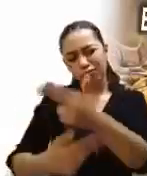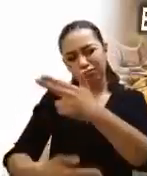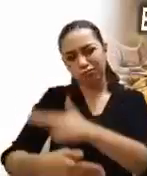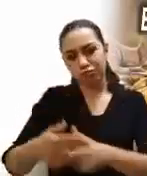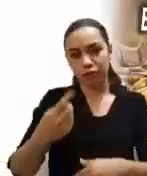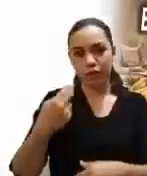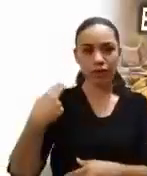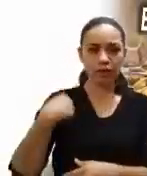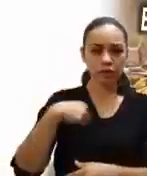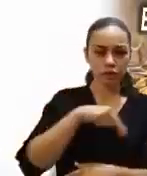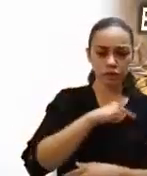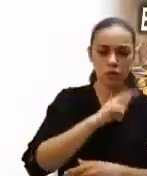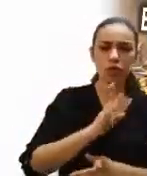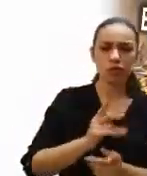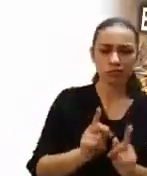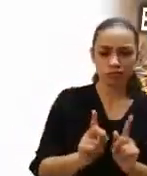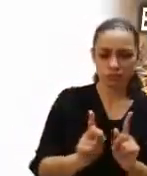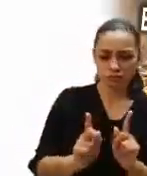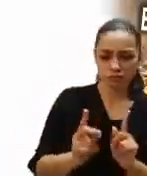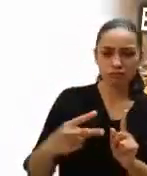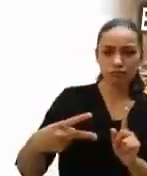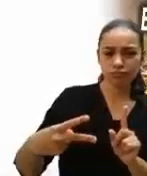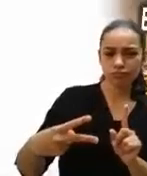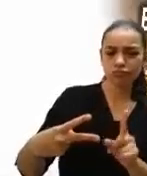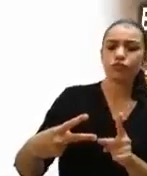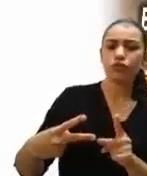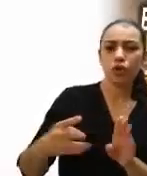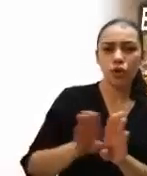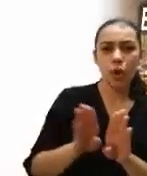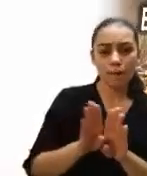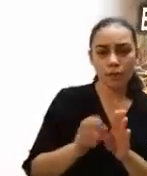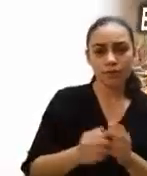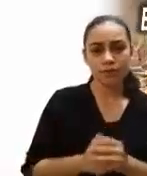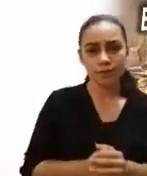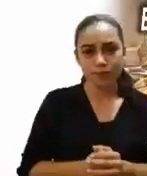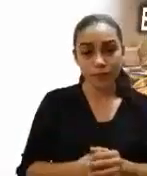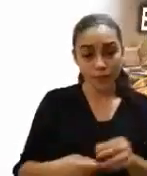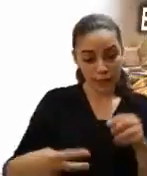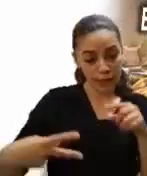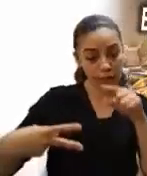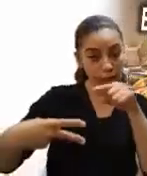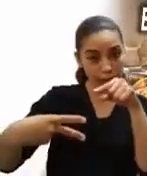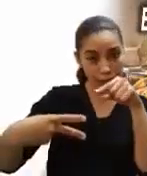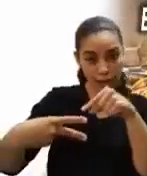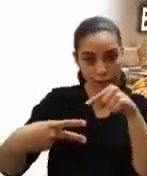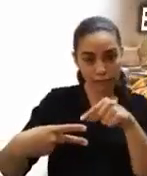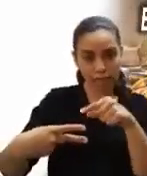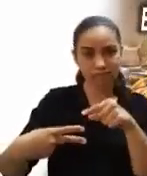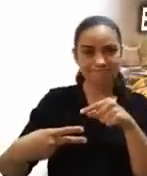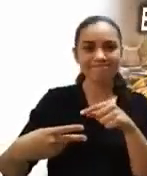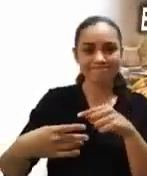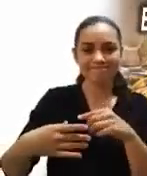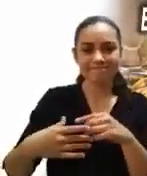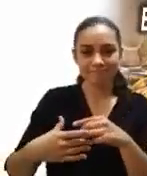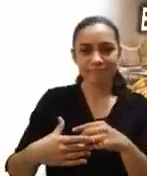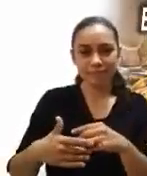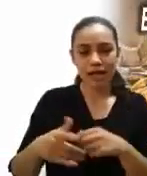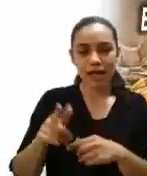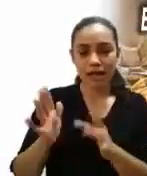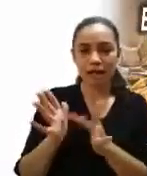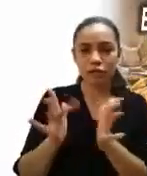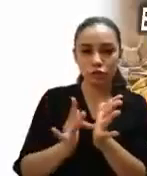progreso, del bienestar, de la sociedad. Ese despreciado es Cristo, aquel ignorado es